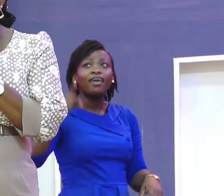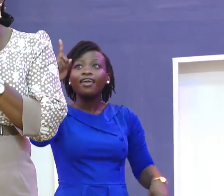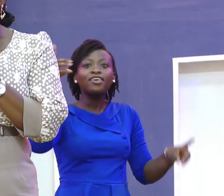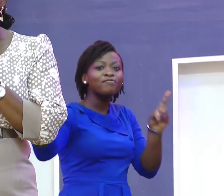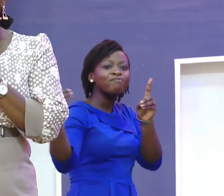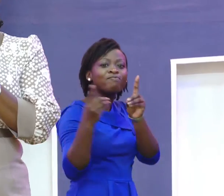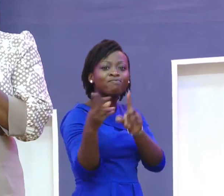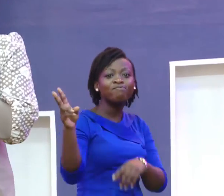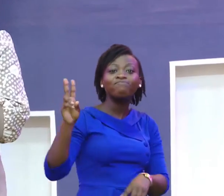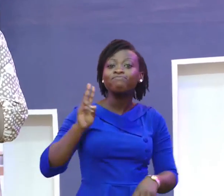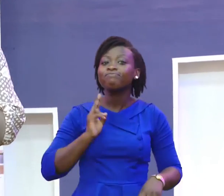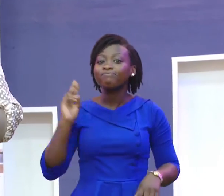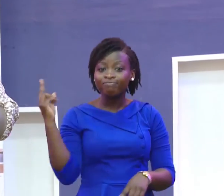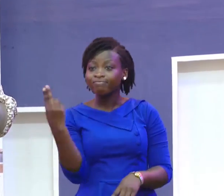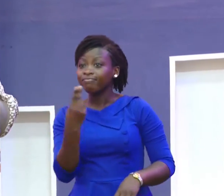Atusisinkane